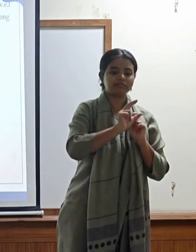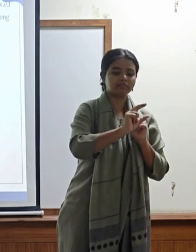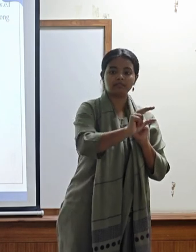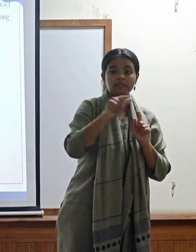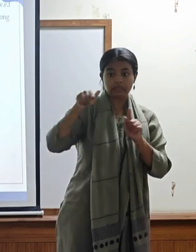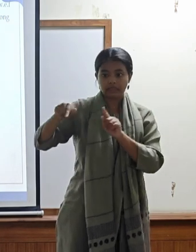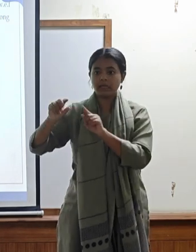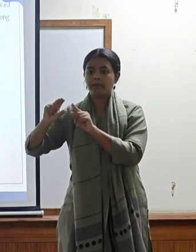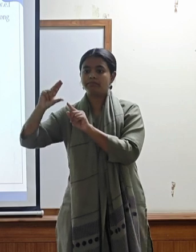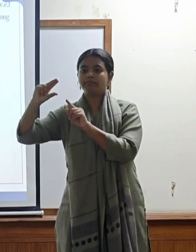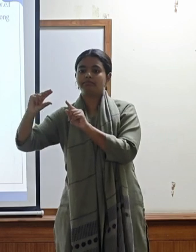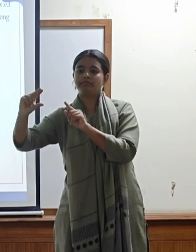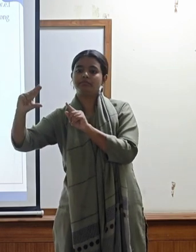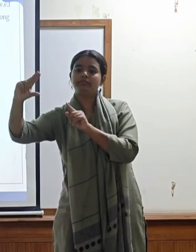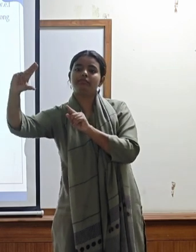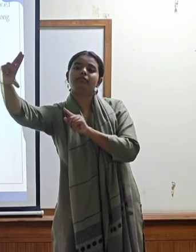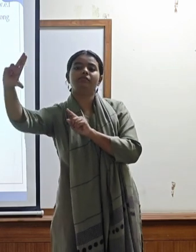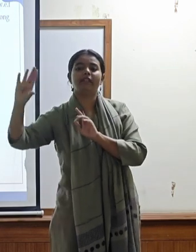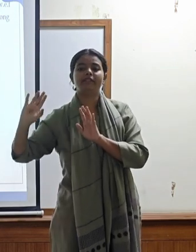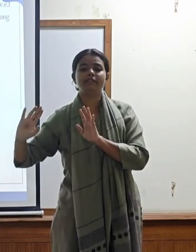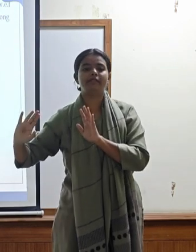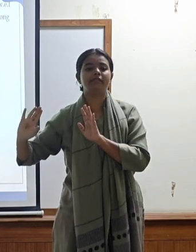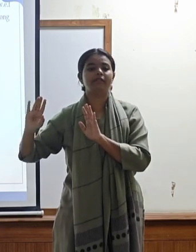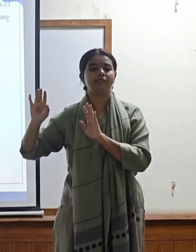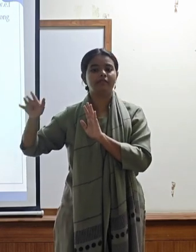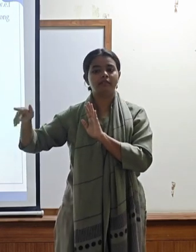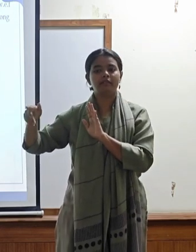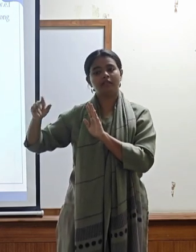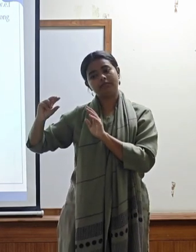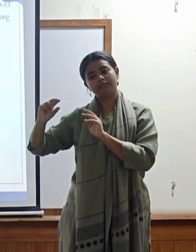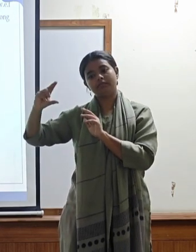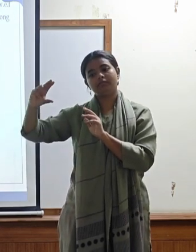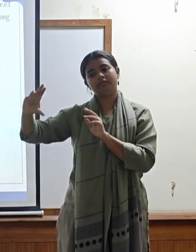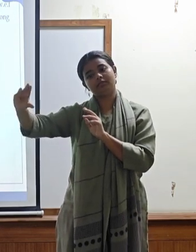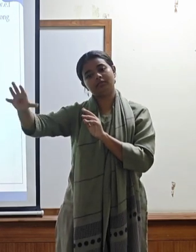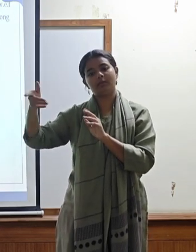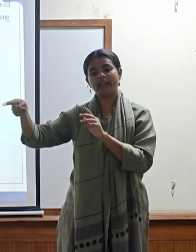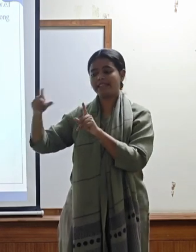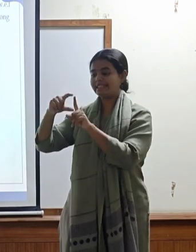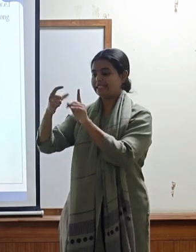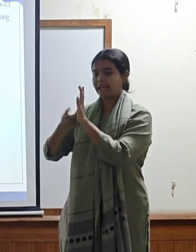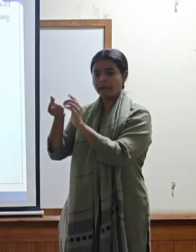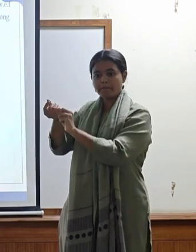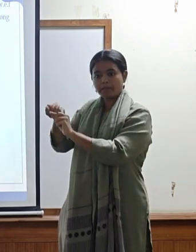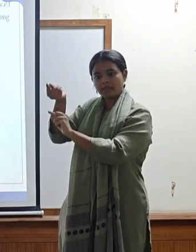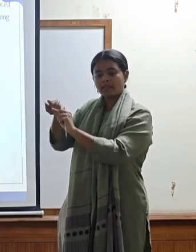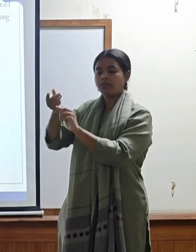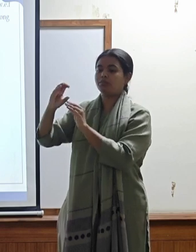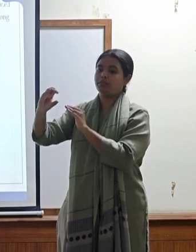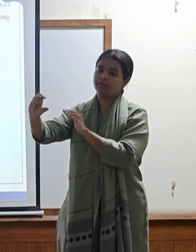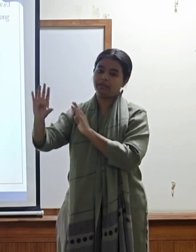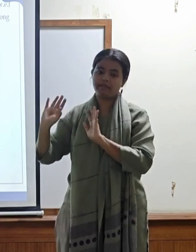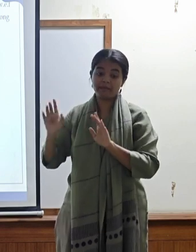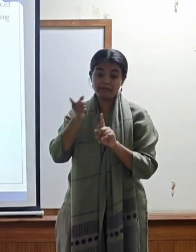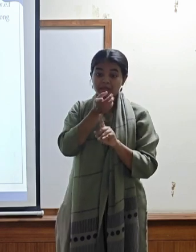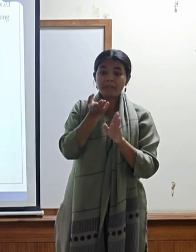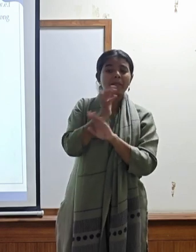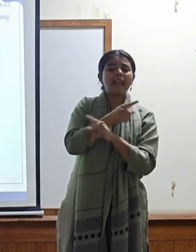थर्ड इज पेंशन एडिक्वेसी. हमारे पास एनपीएस में देयर वर केसेस जहाँ पे पेंशन जो